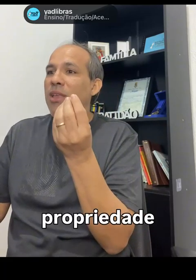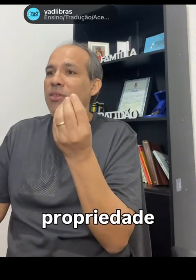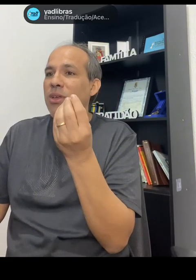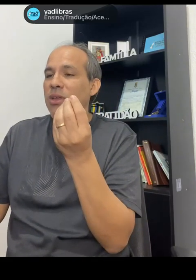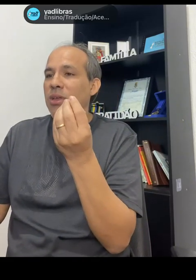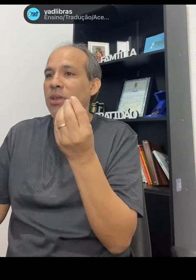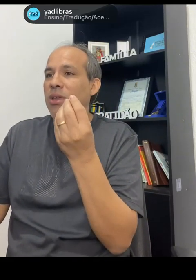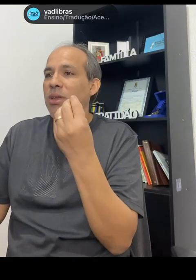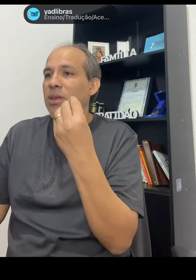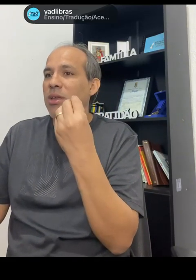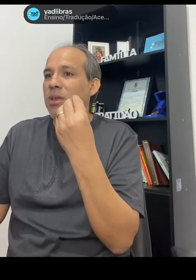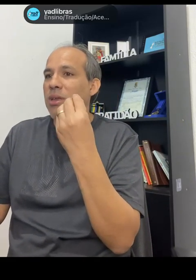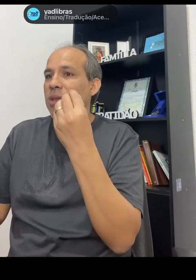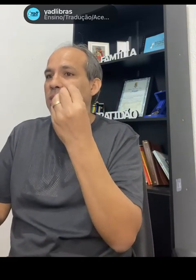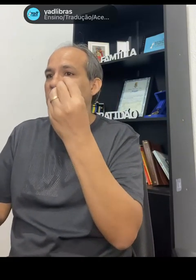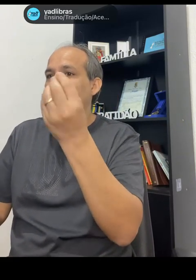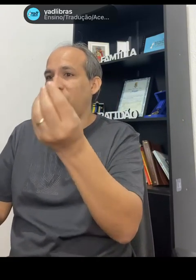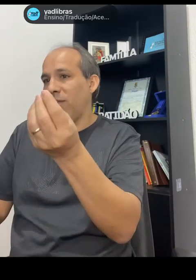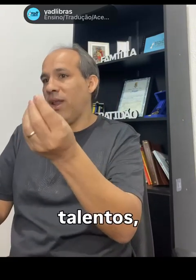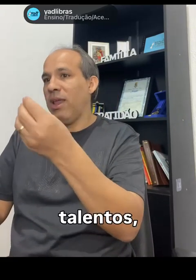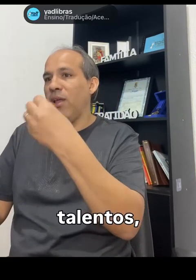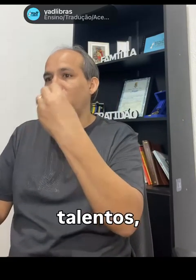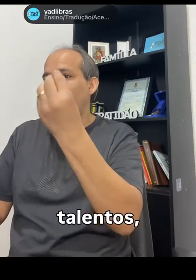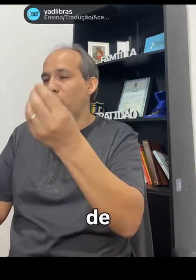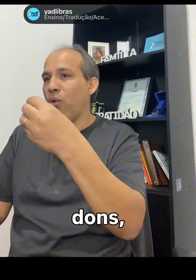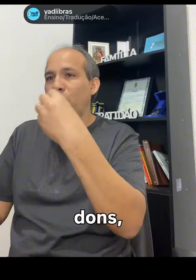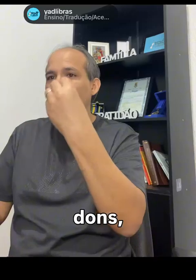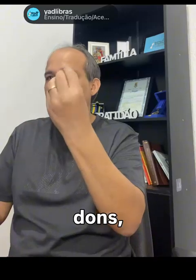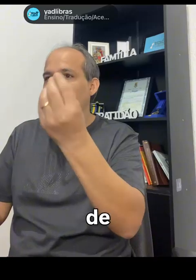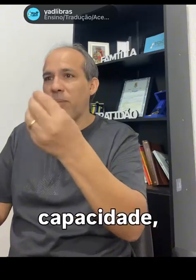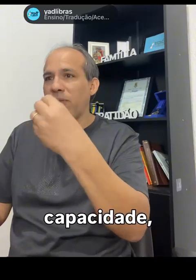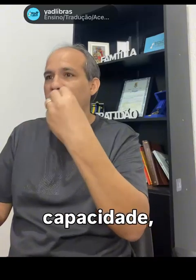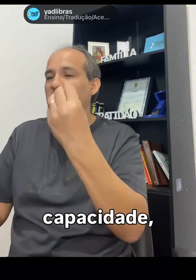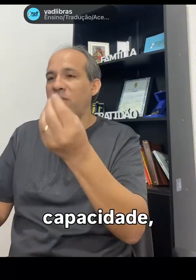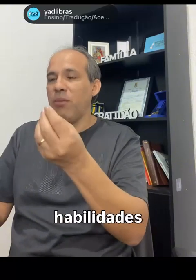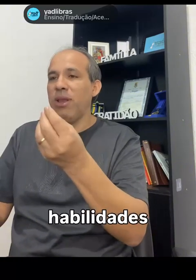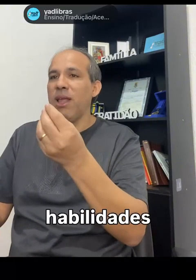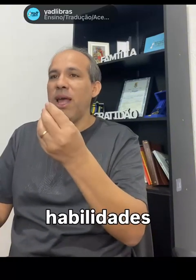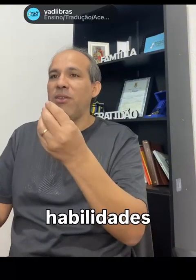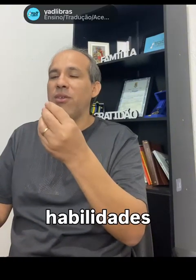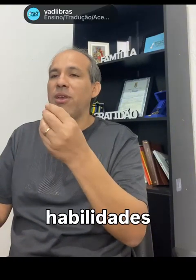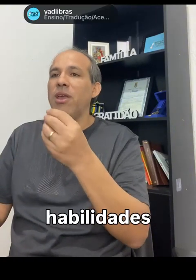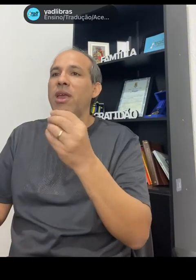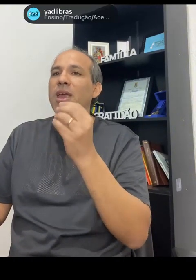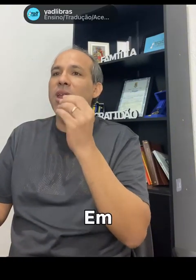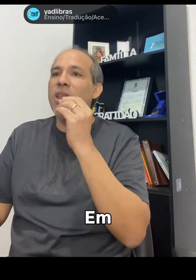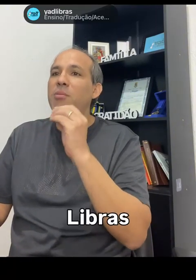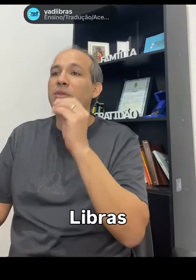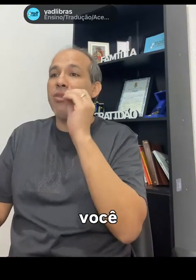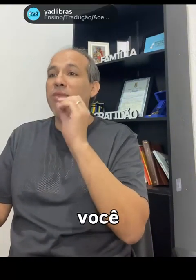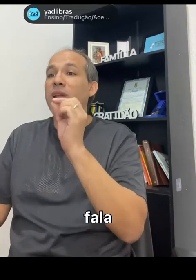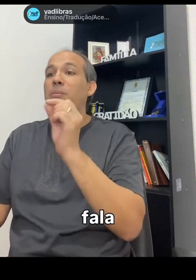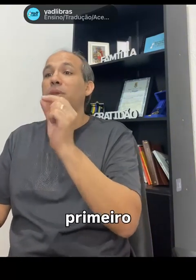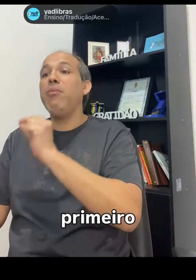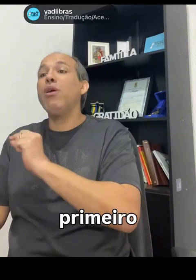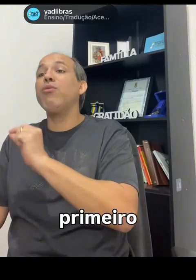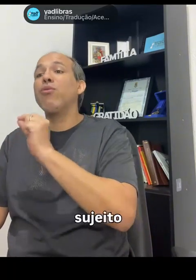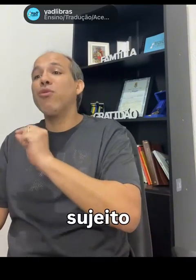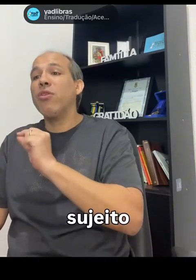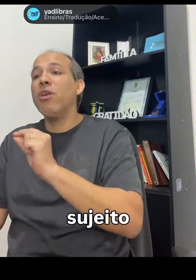propriedade de talentos, de dons, de capacidade, de habilidade, em Libras você fala primeiro o sujeito